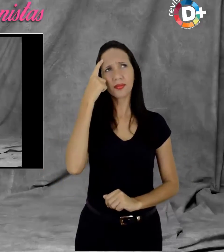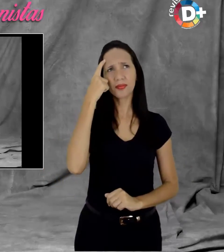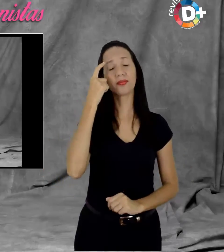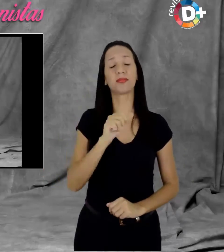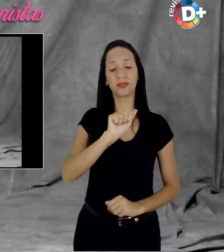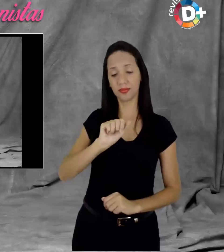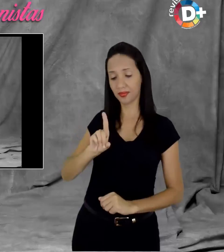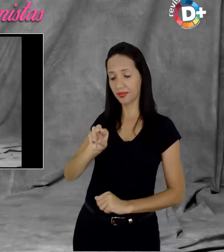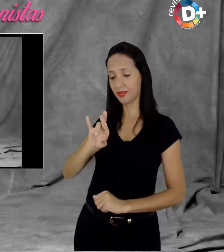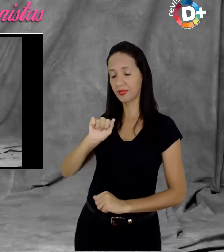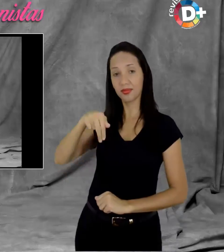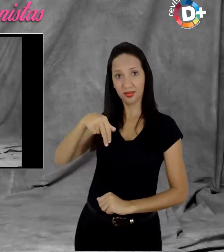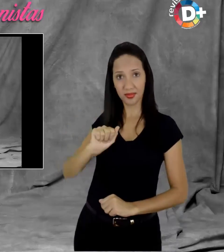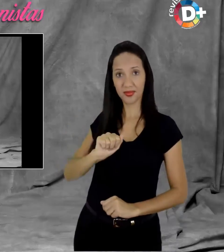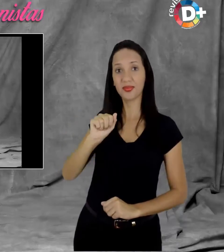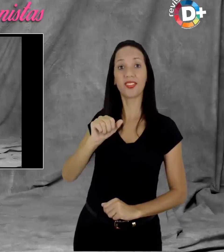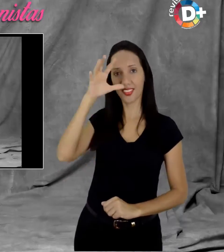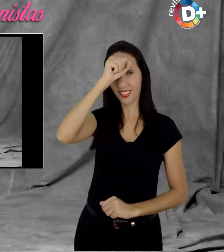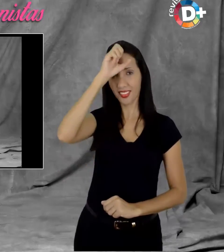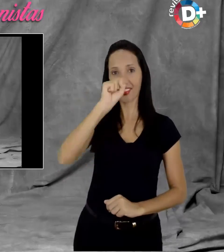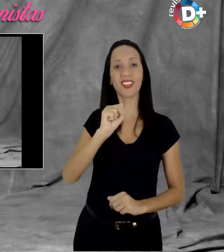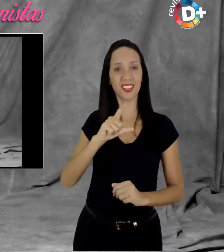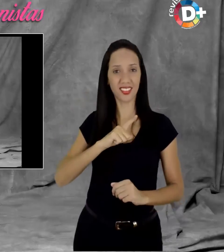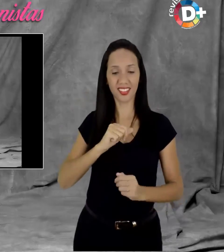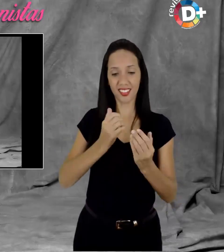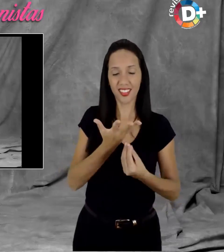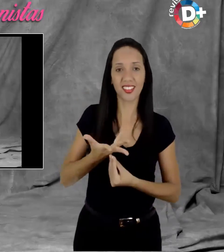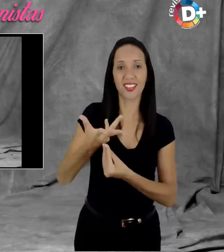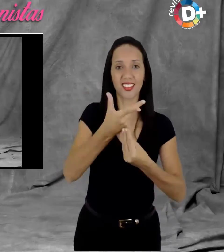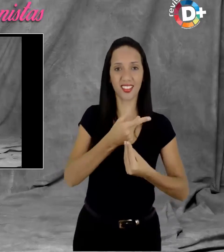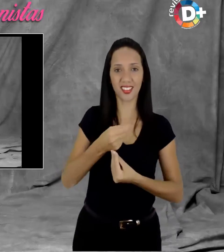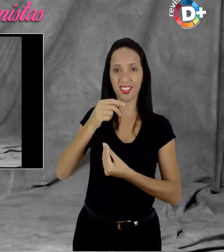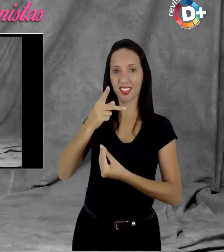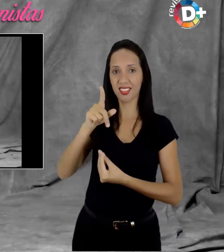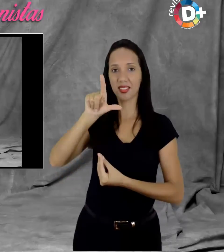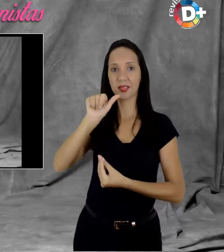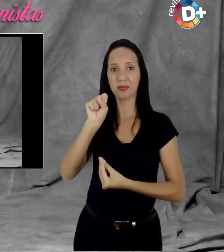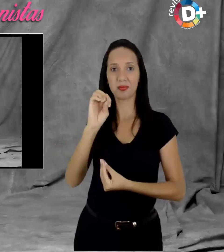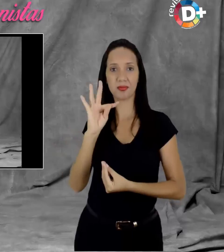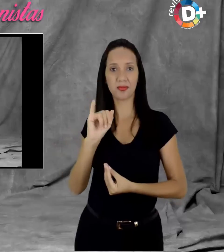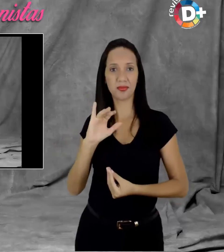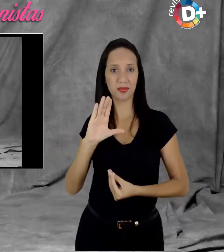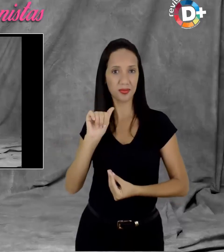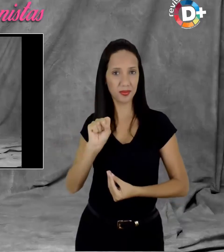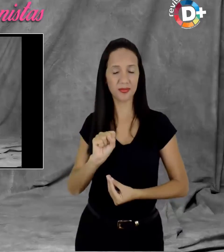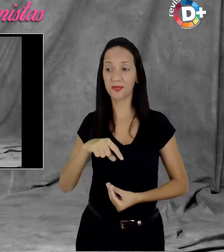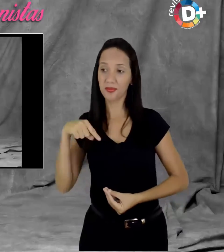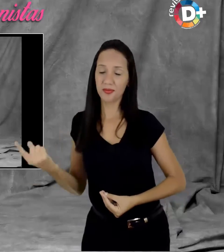Adriana estudou artes plásticas e Mila fez teatro. O mercado, que é cruel, nos fez